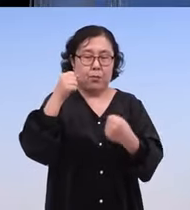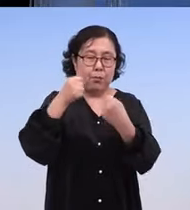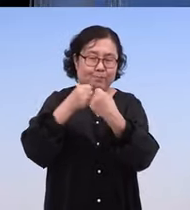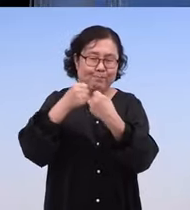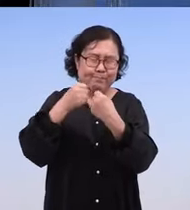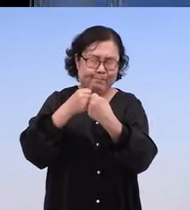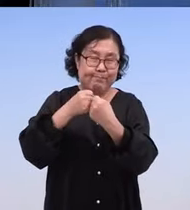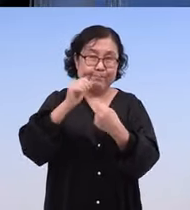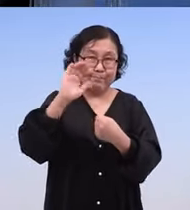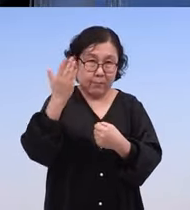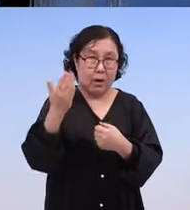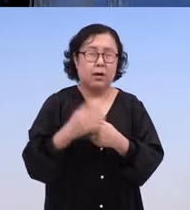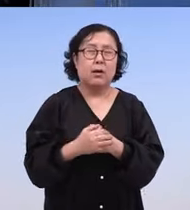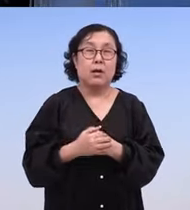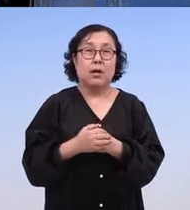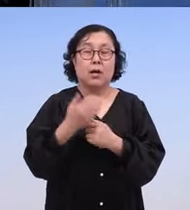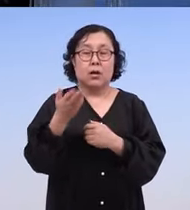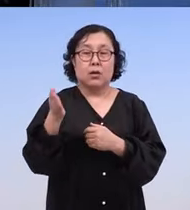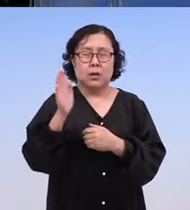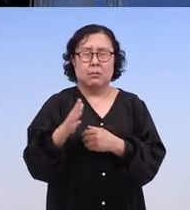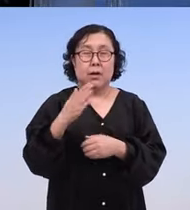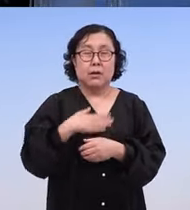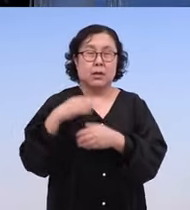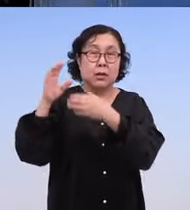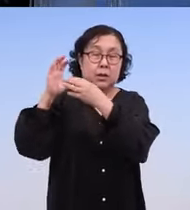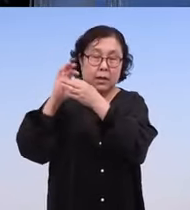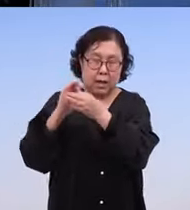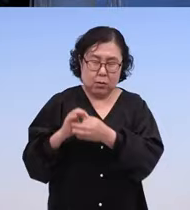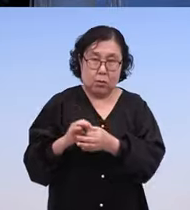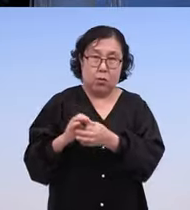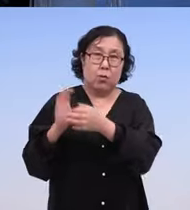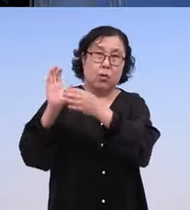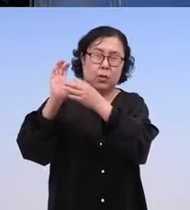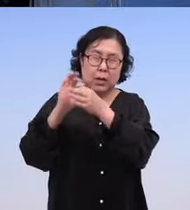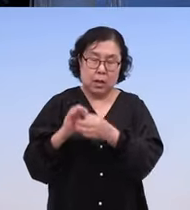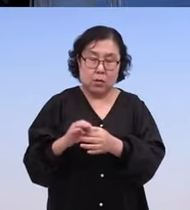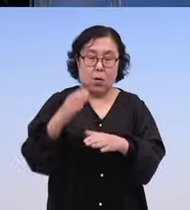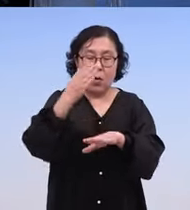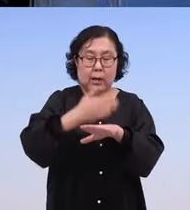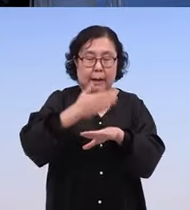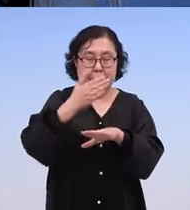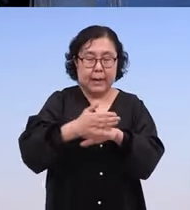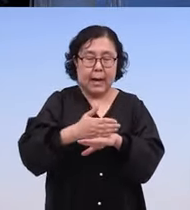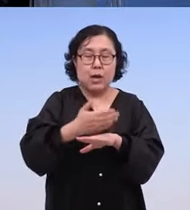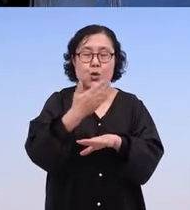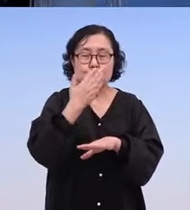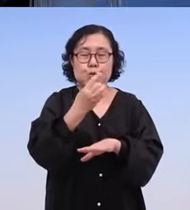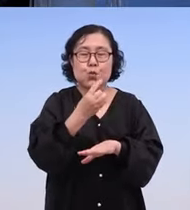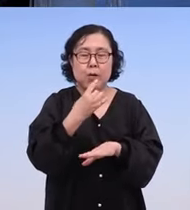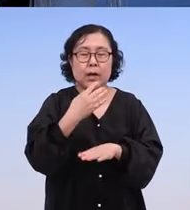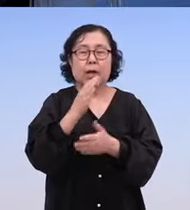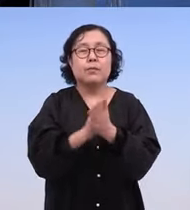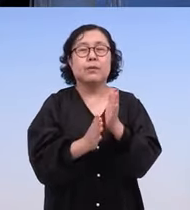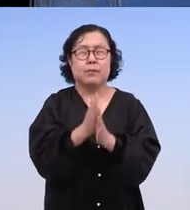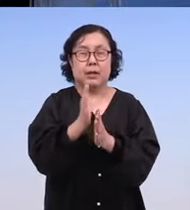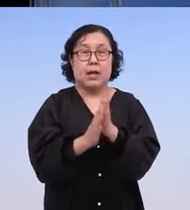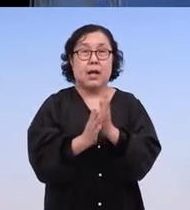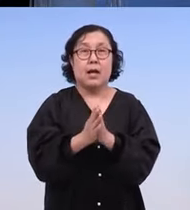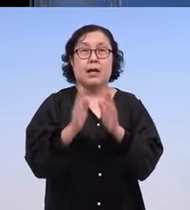싸워 나가야 하지만 저는 계속 감사할 수밖에 없는 것